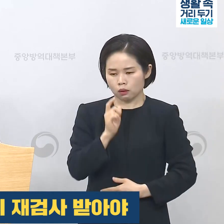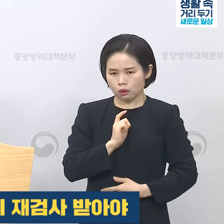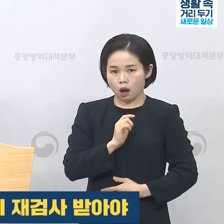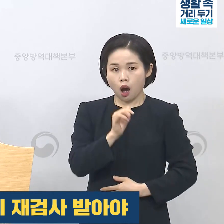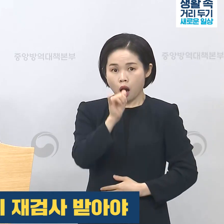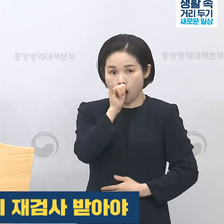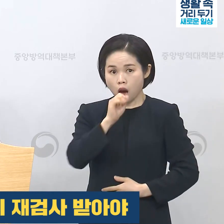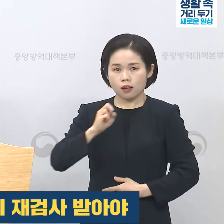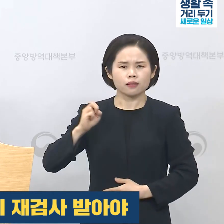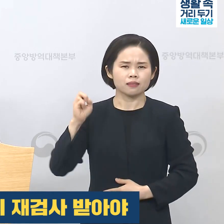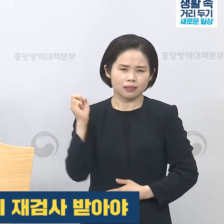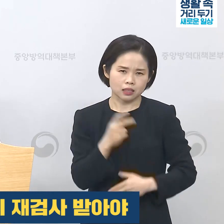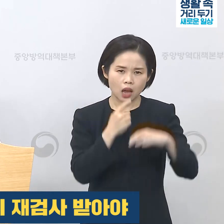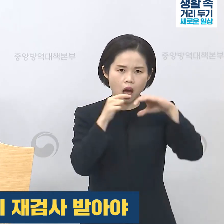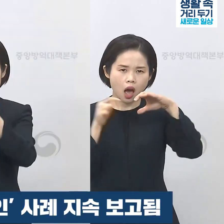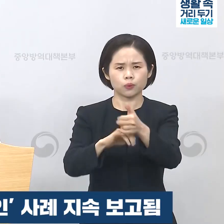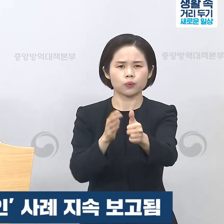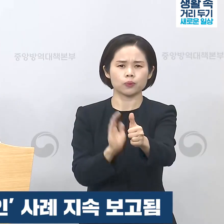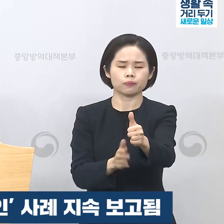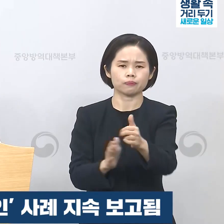재검사를 받아주시길 바랍니다.